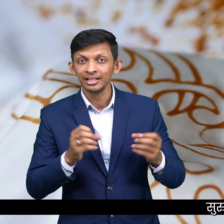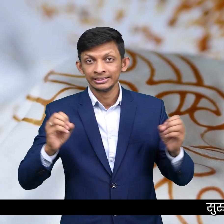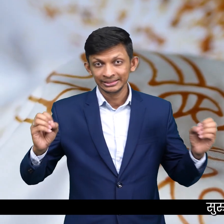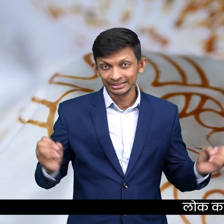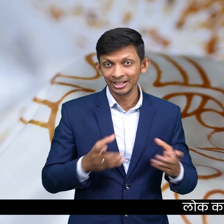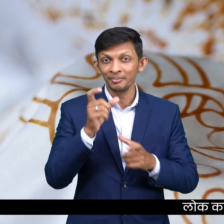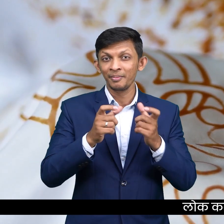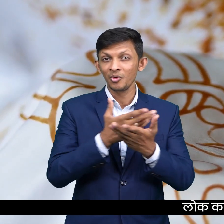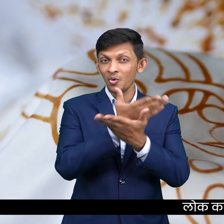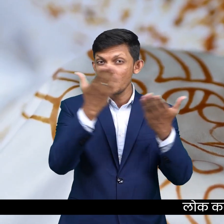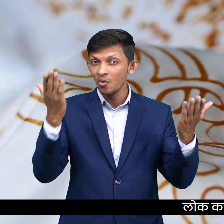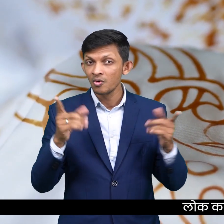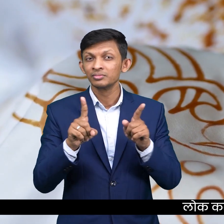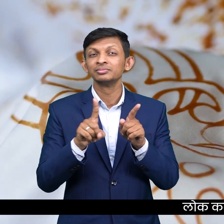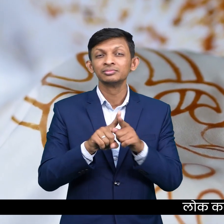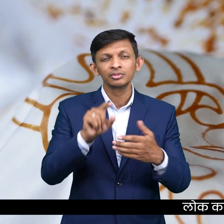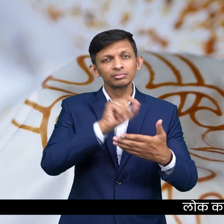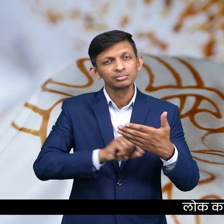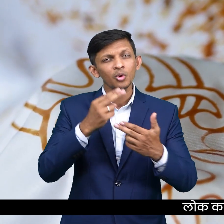सुरुवातीला लोक कदाचित कापड,